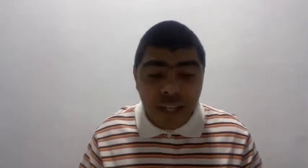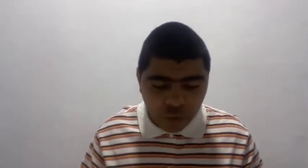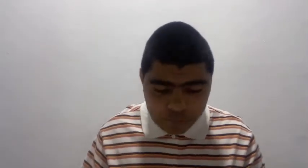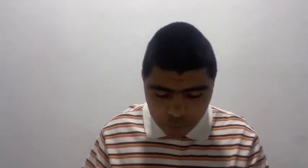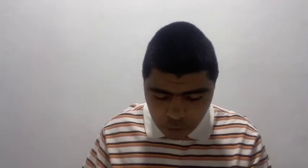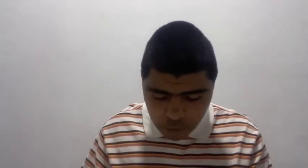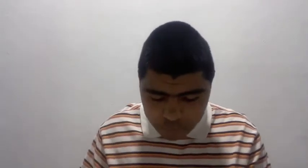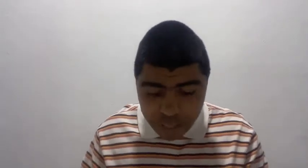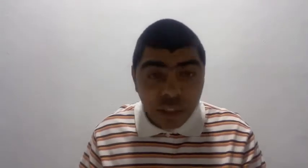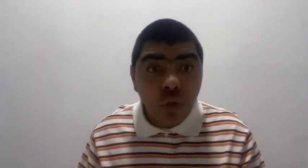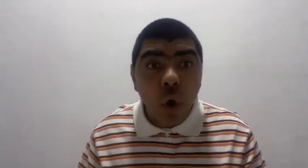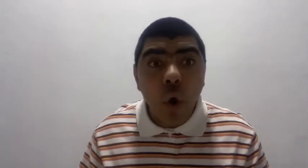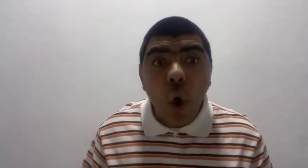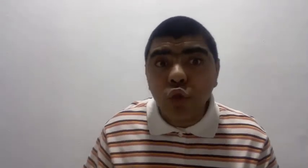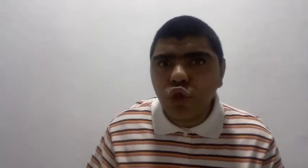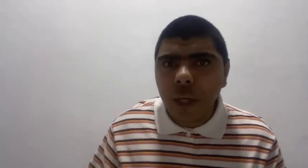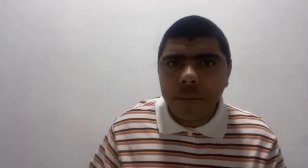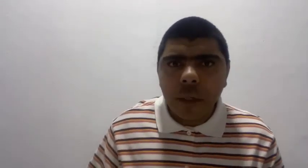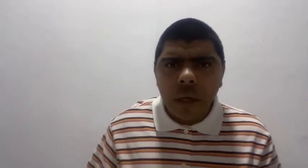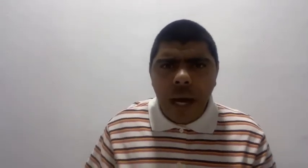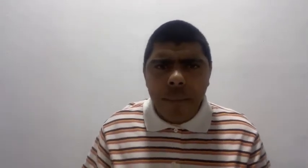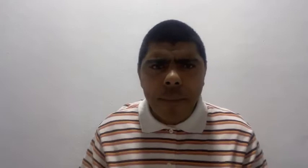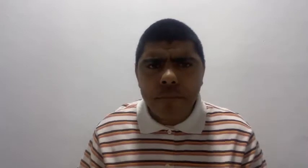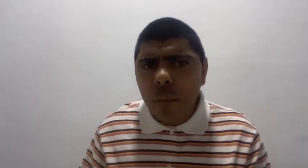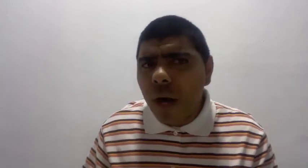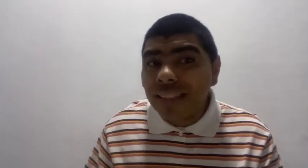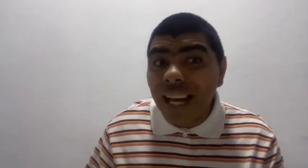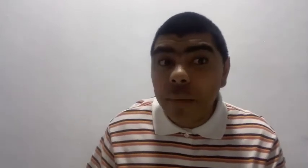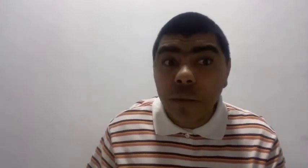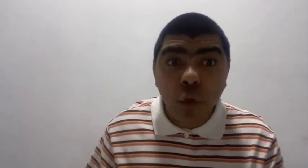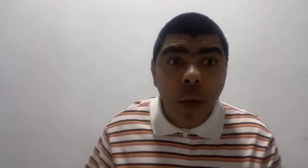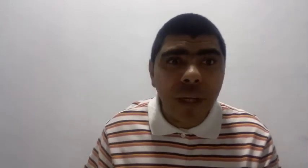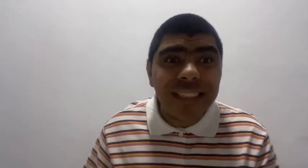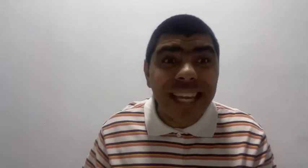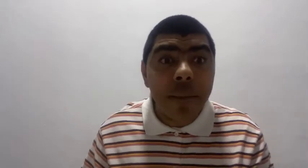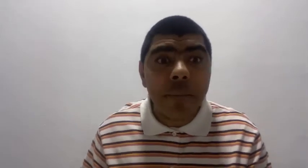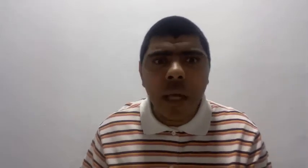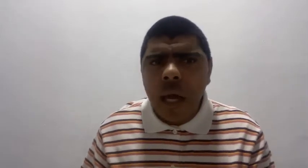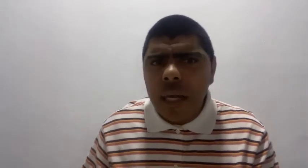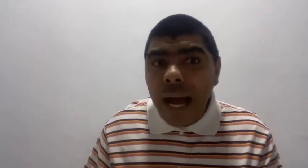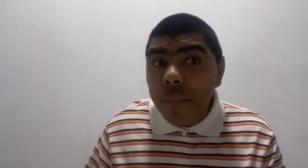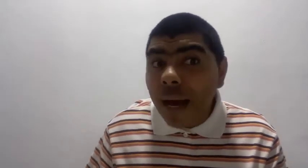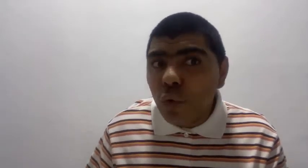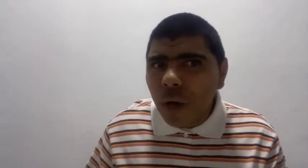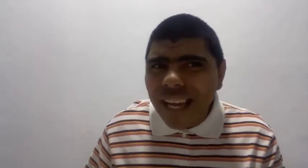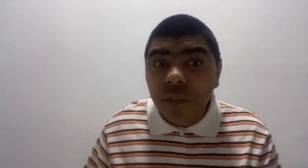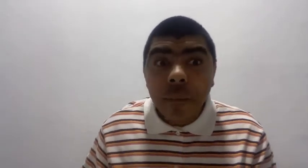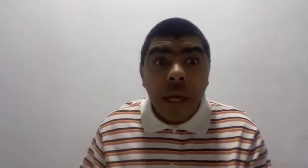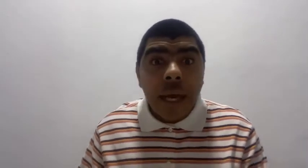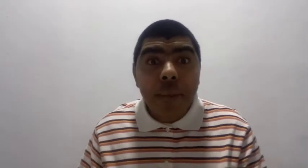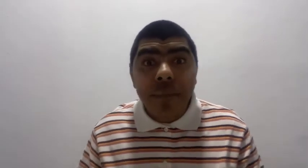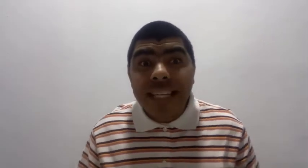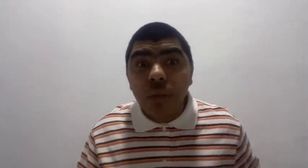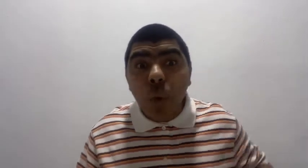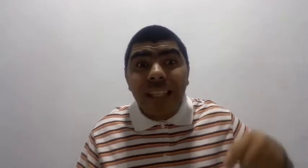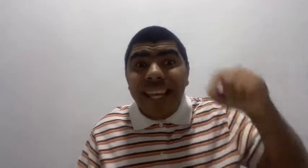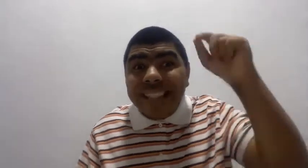13, verso 11. Amén. Vamos a estar hablando bajo el tema la madurez espiritual que